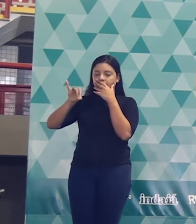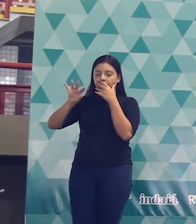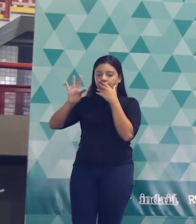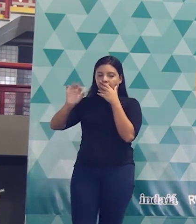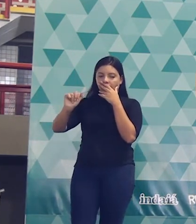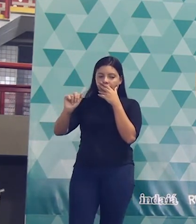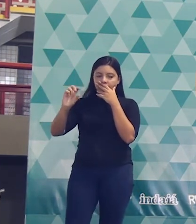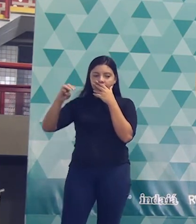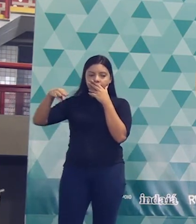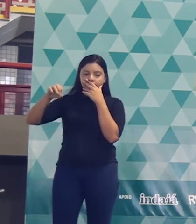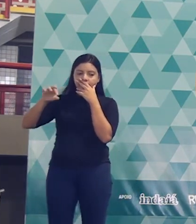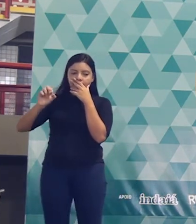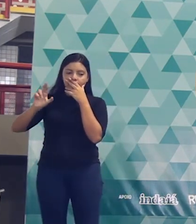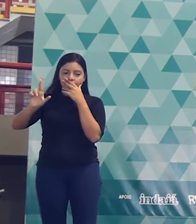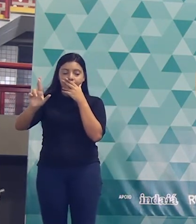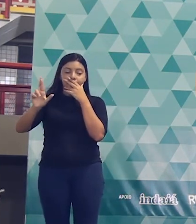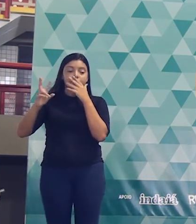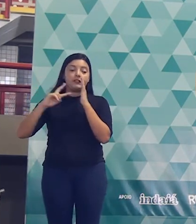sílabas métricas.